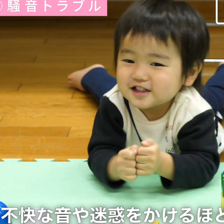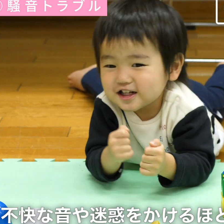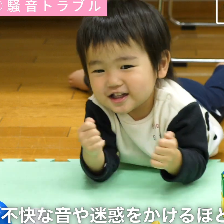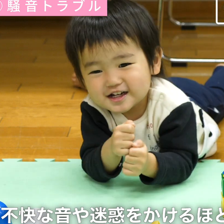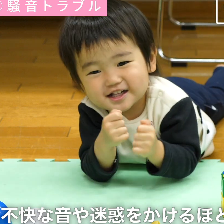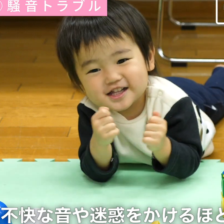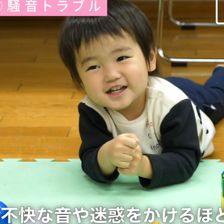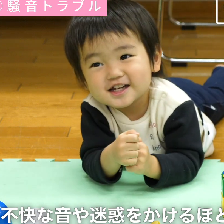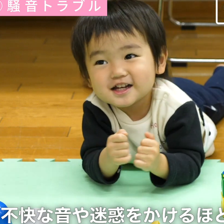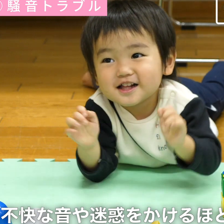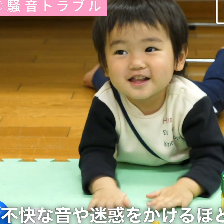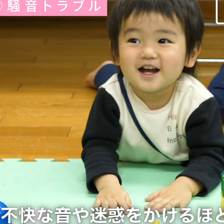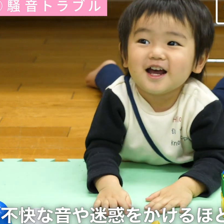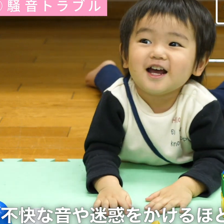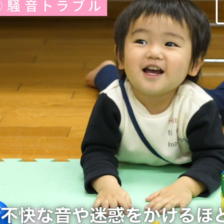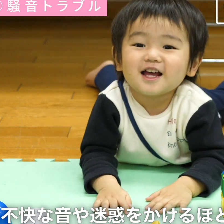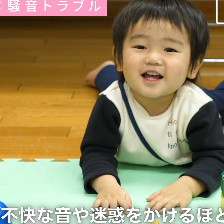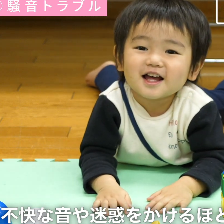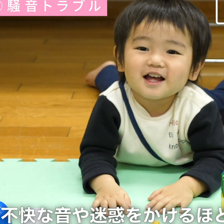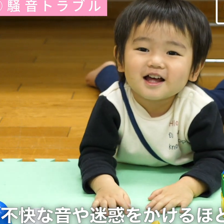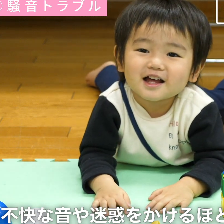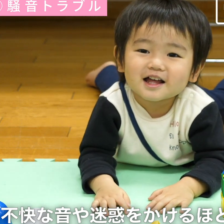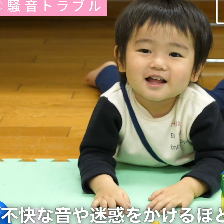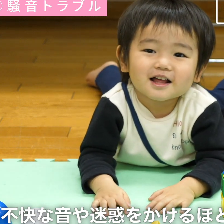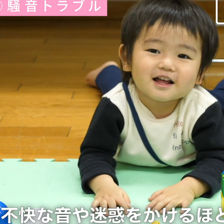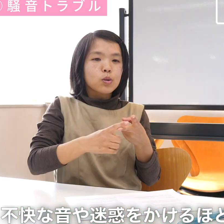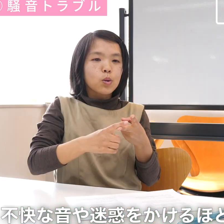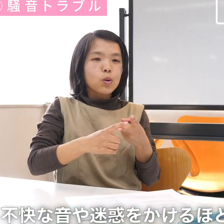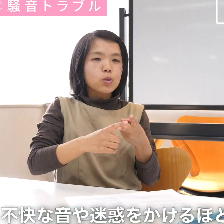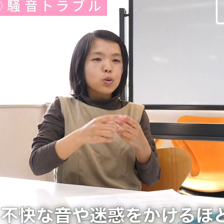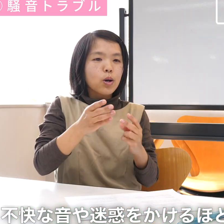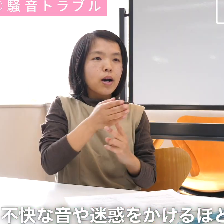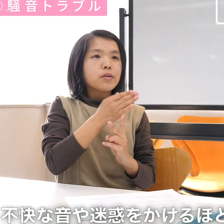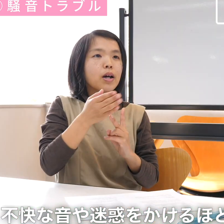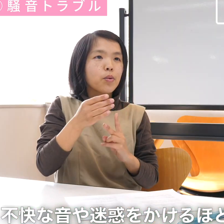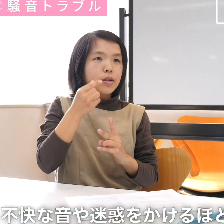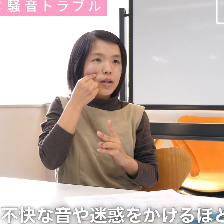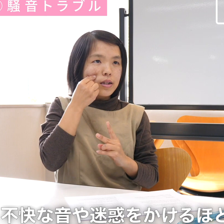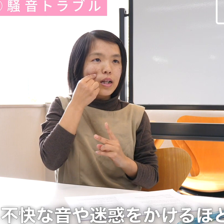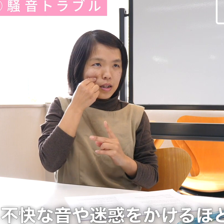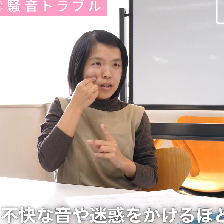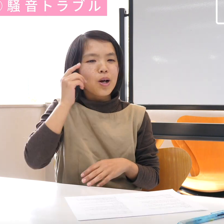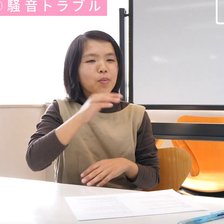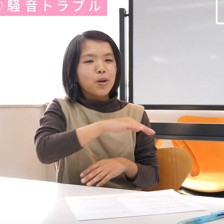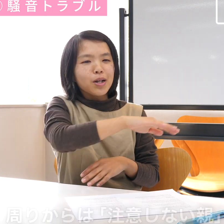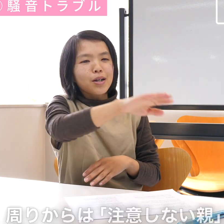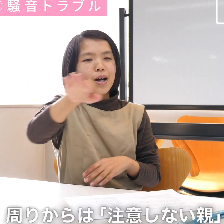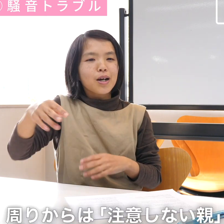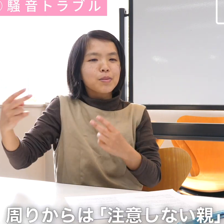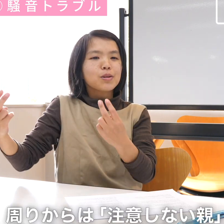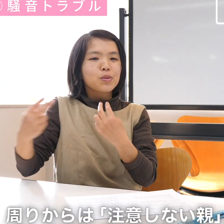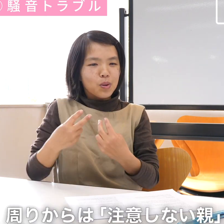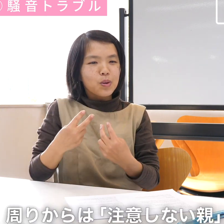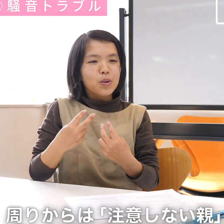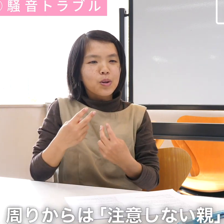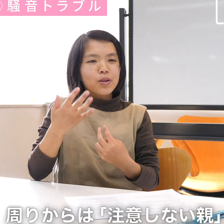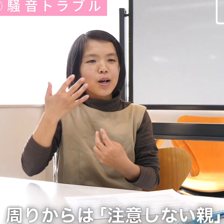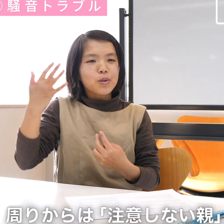ベルの音の大きさなのかとか、そういう判断はできない。周りから見ると、多